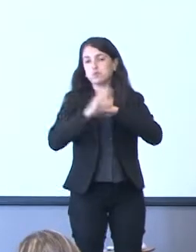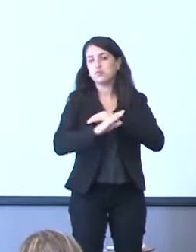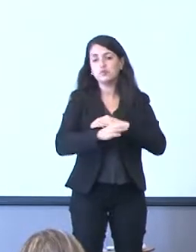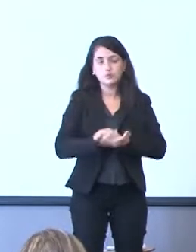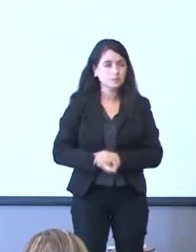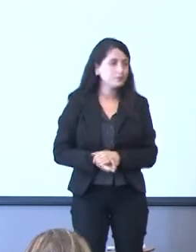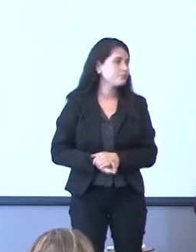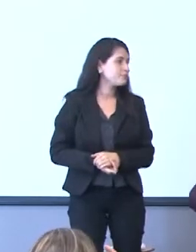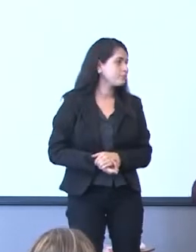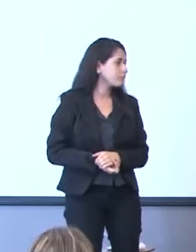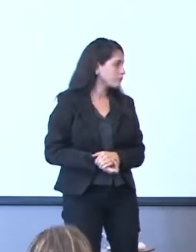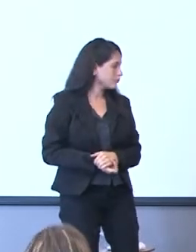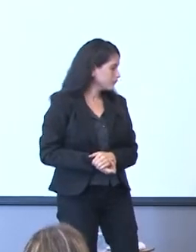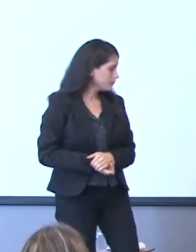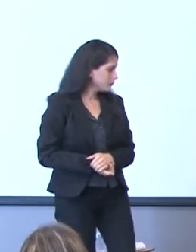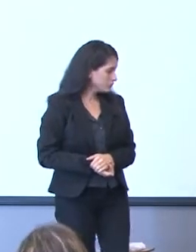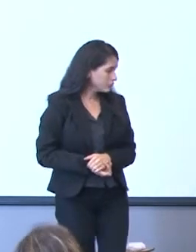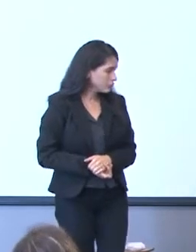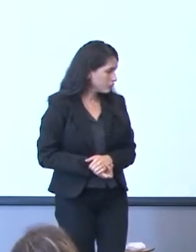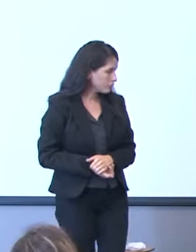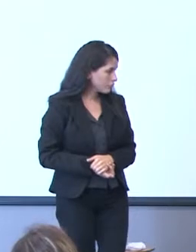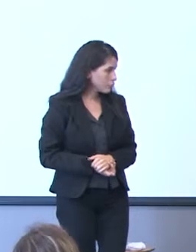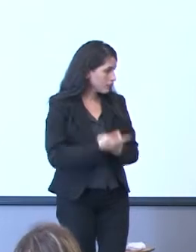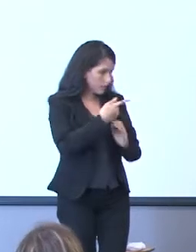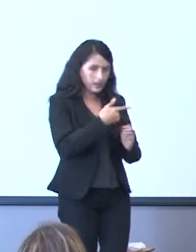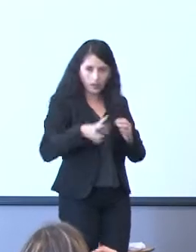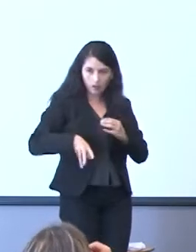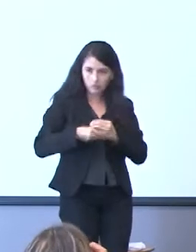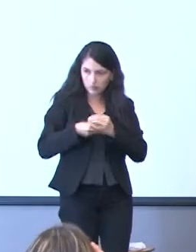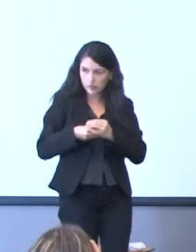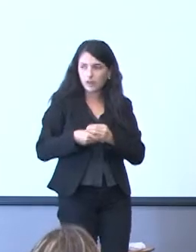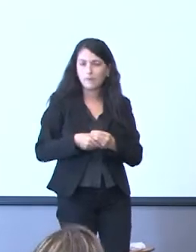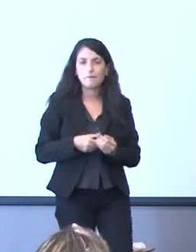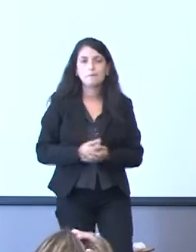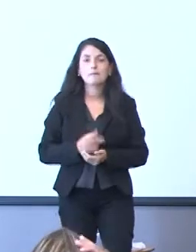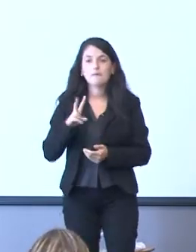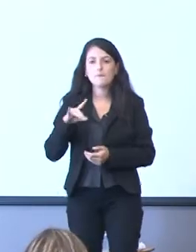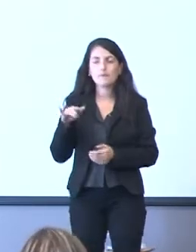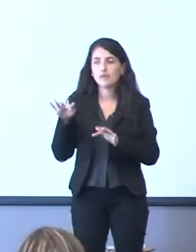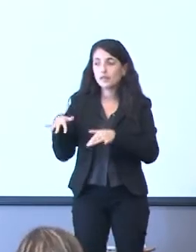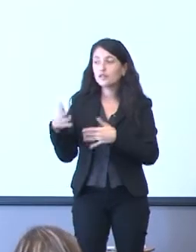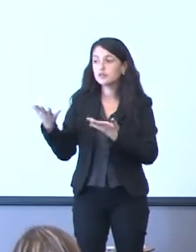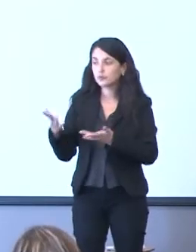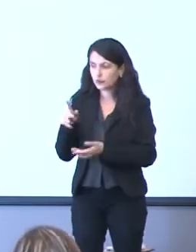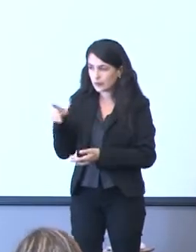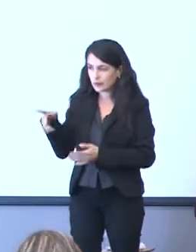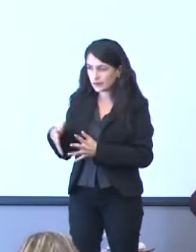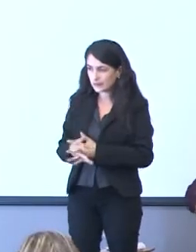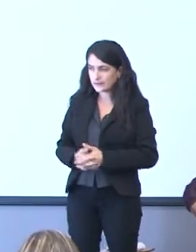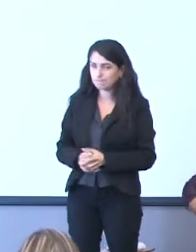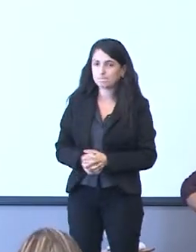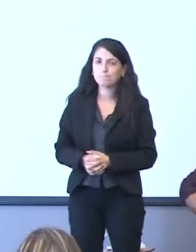educação. Jairo, você quer complementar? E aí depois a gente vai encerrando. Tá. Professora,